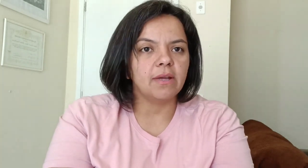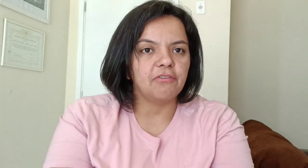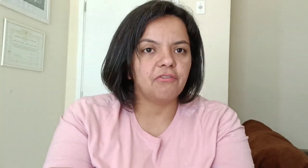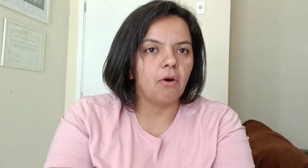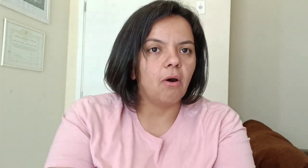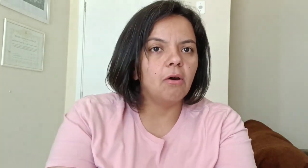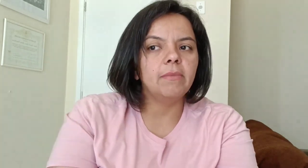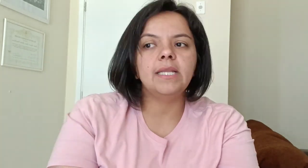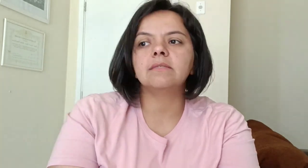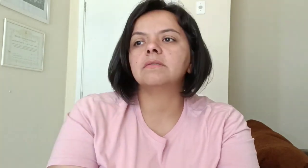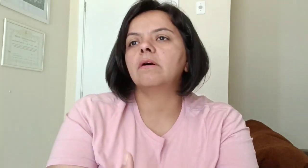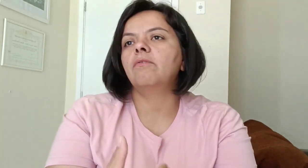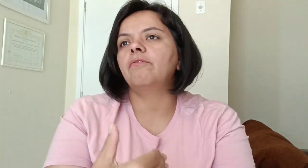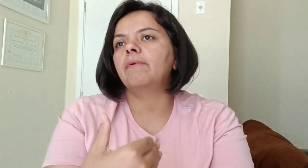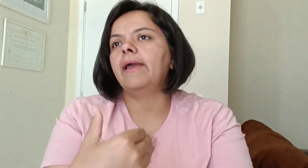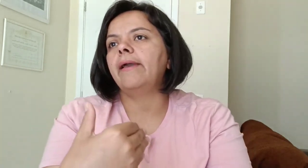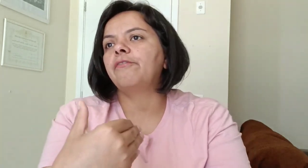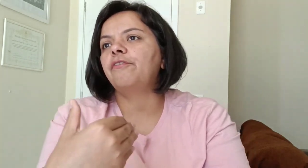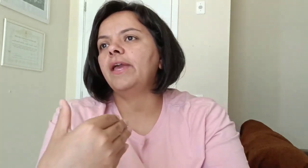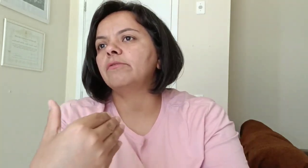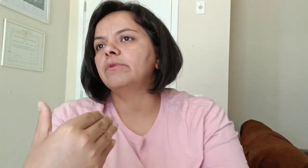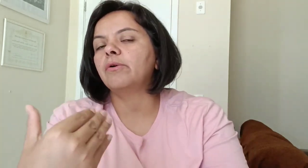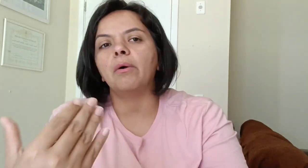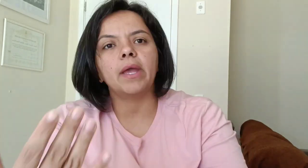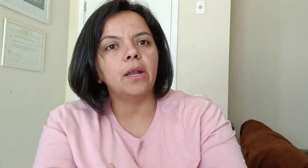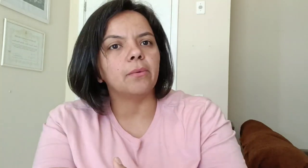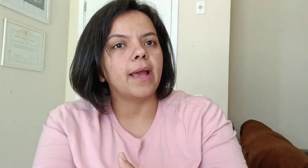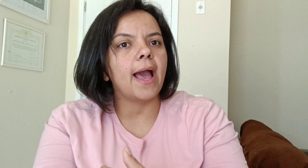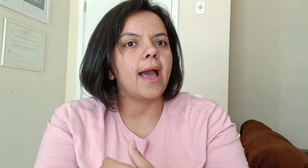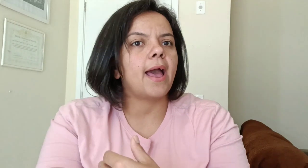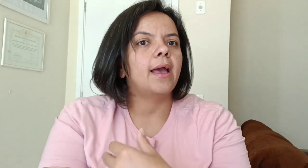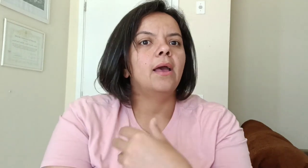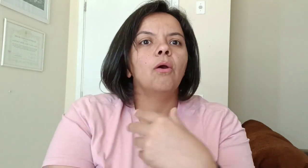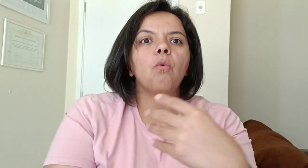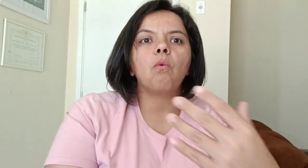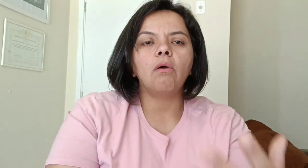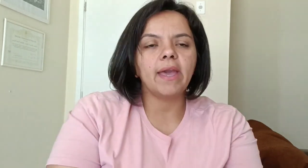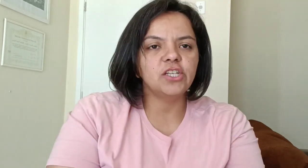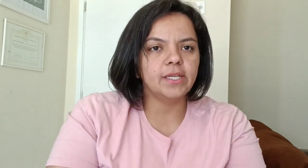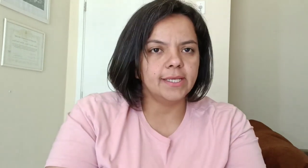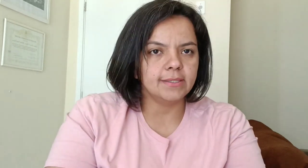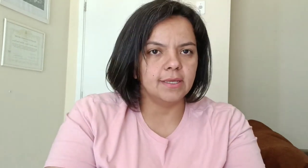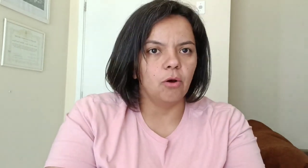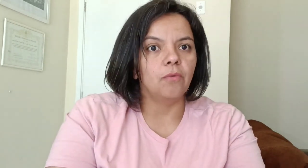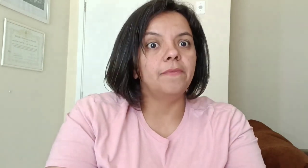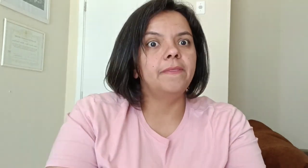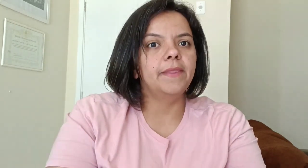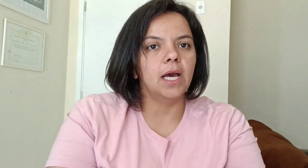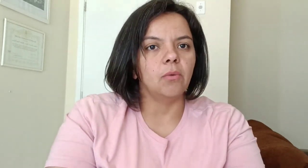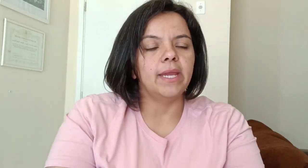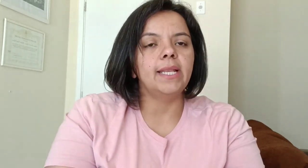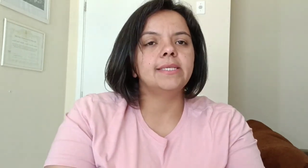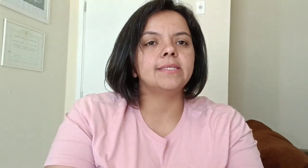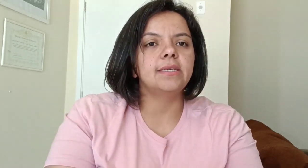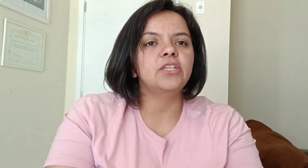qualquer forma, eles não são feitos em qualquer lugar, com qualquer direção. Não, ele